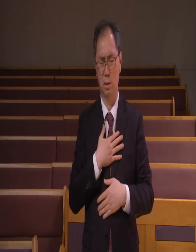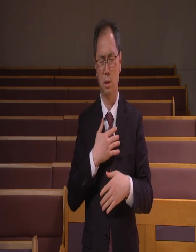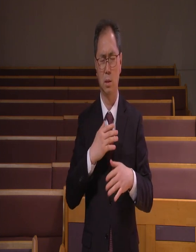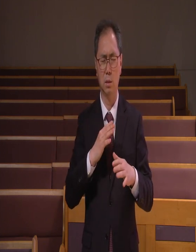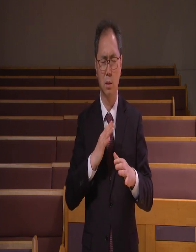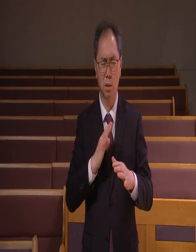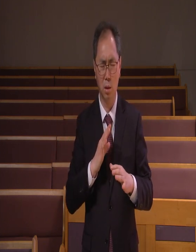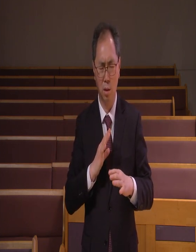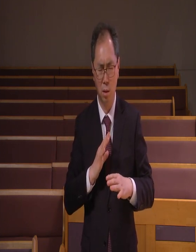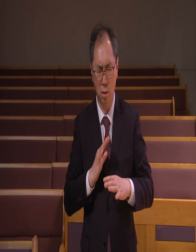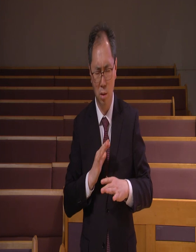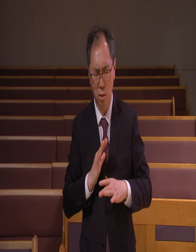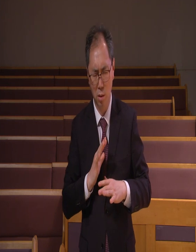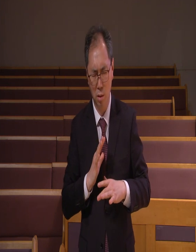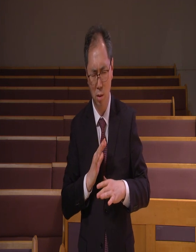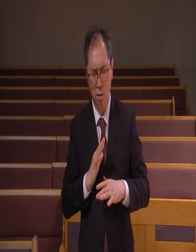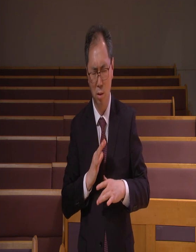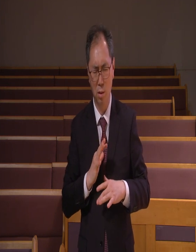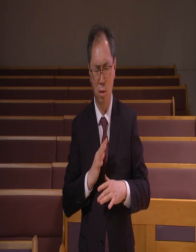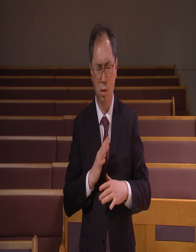일로 나는